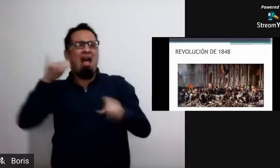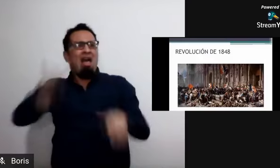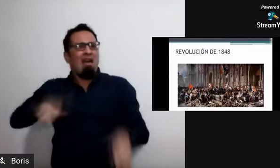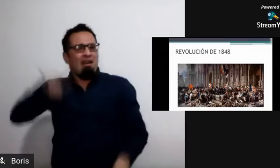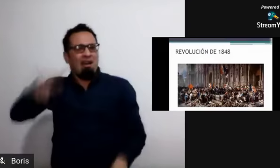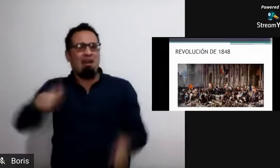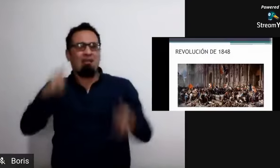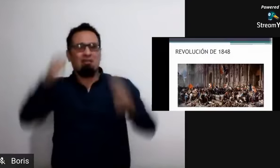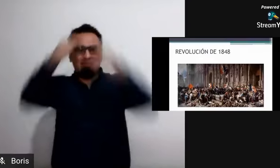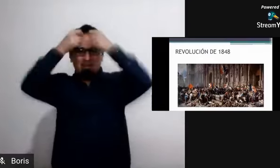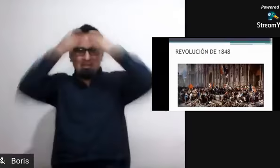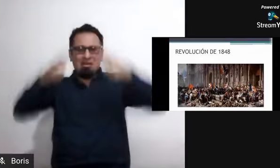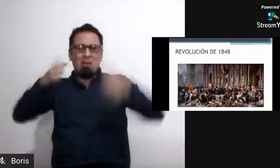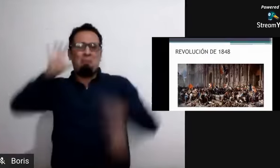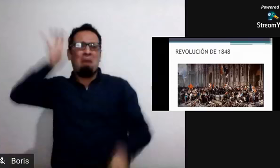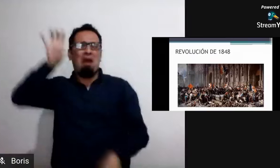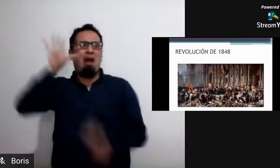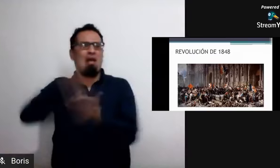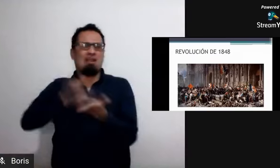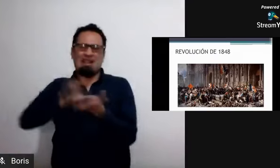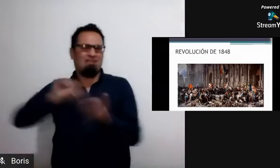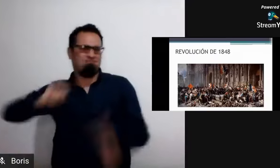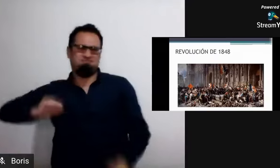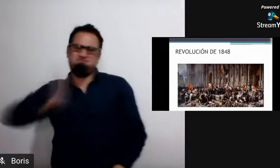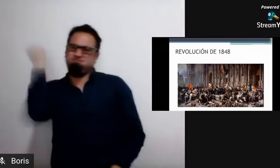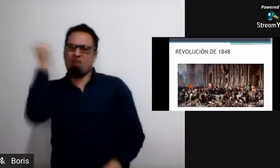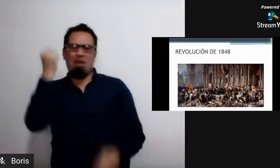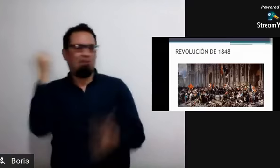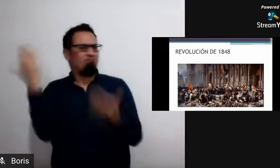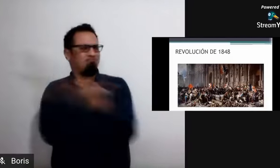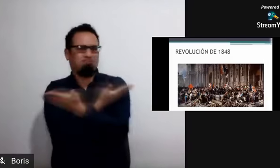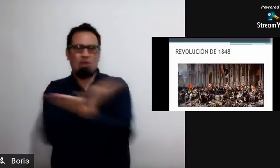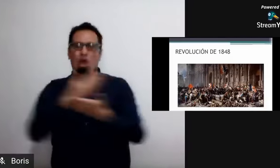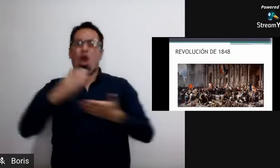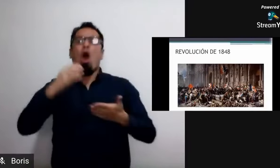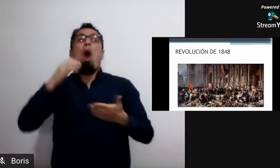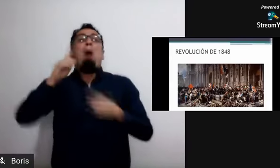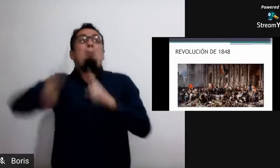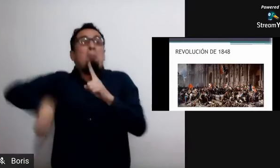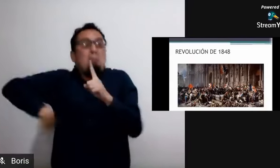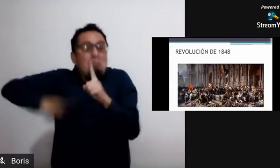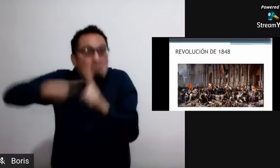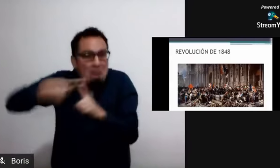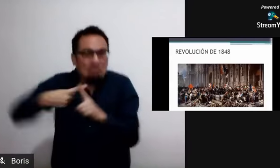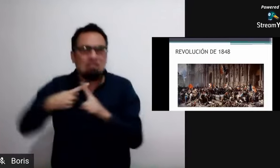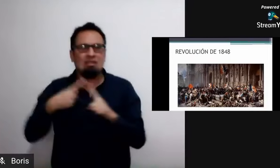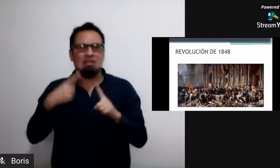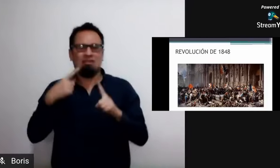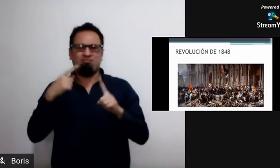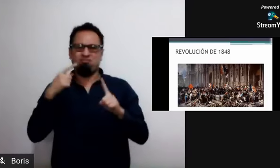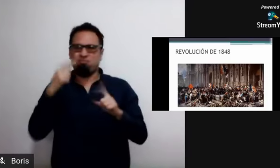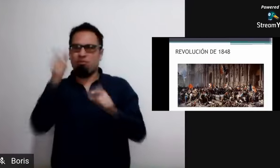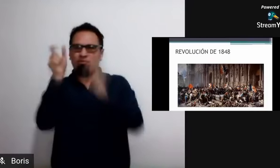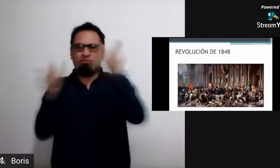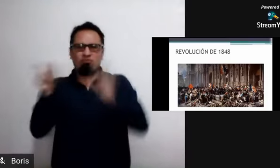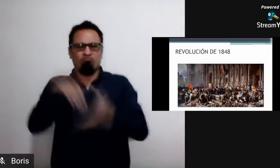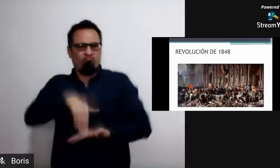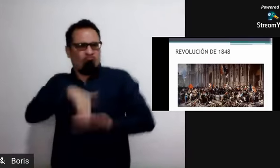recuperar la monarquía, otras en contra de la monarquía. Entonces, eso no ocurría solamente en Colombia, ocurría